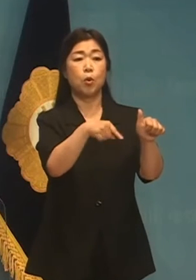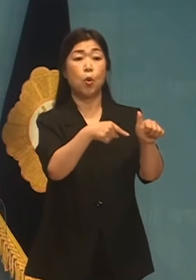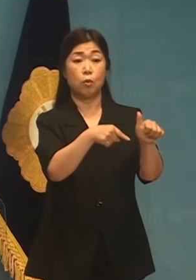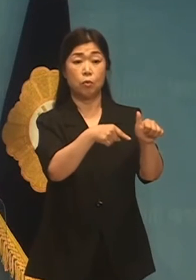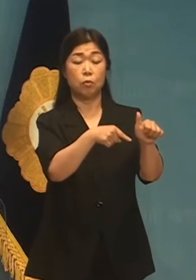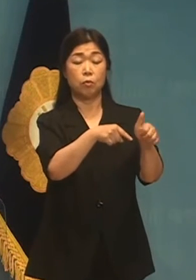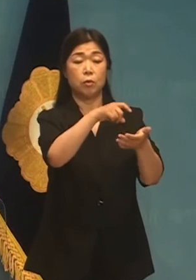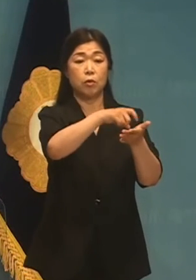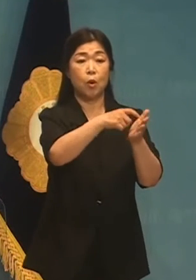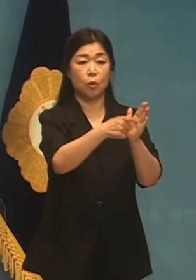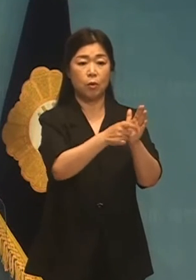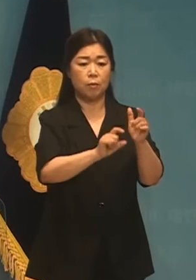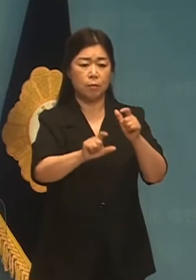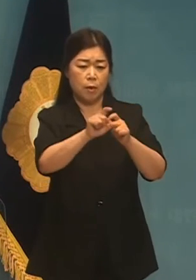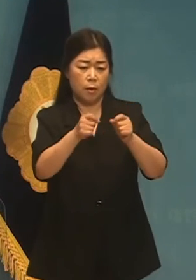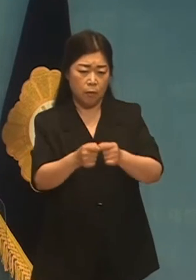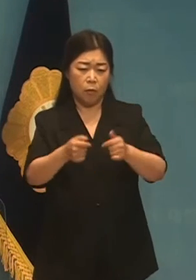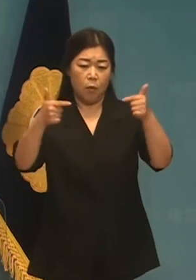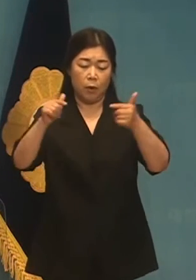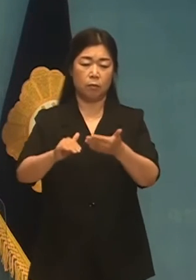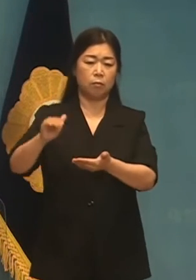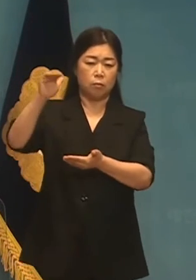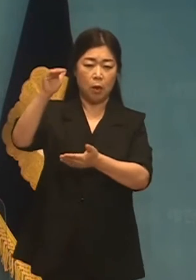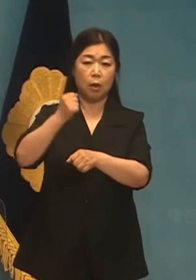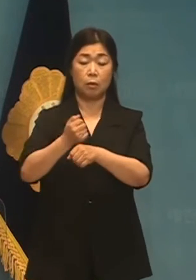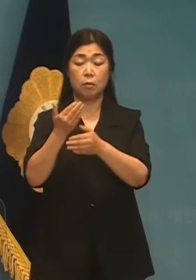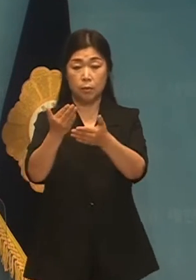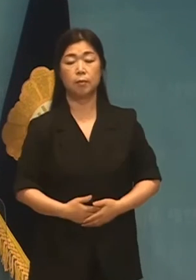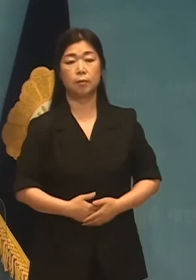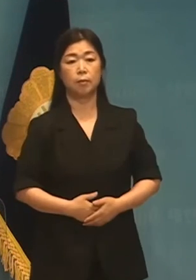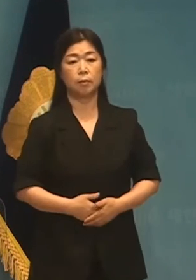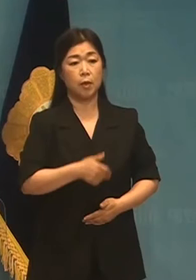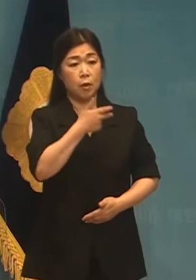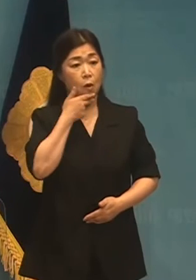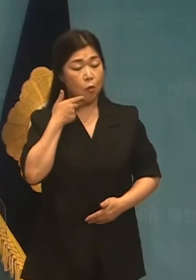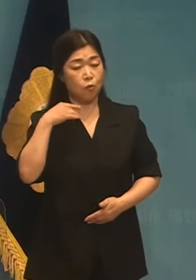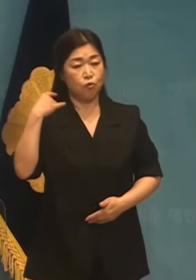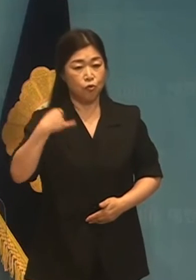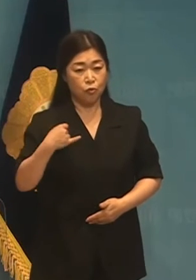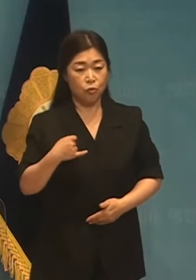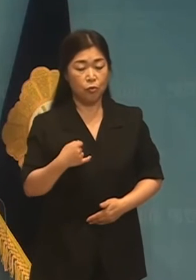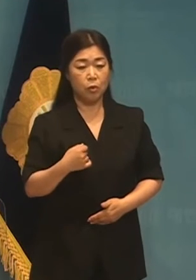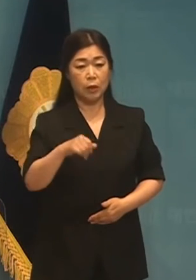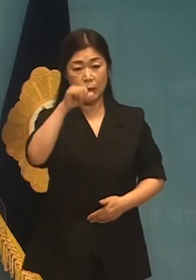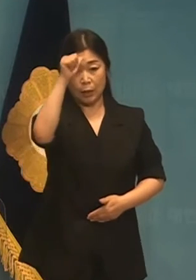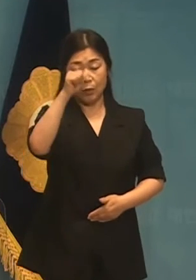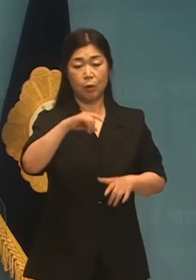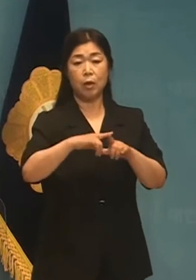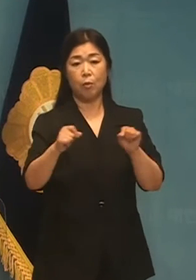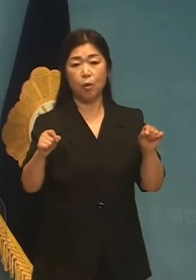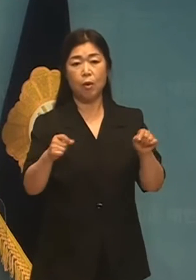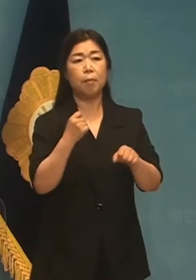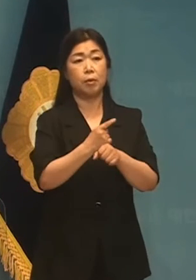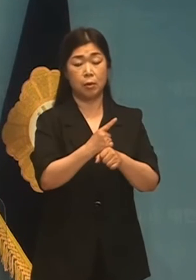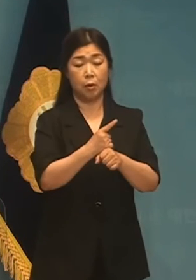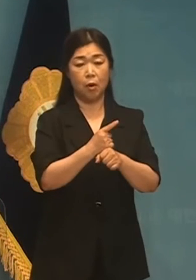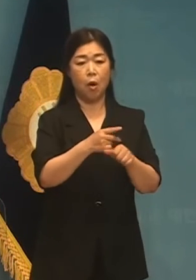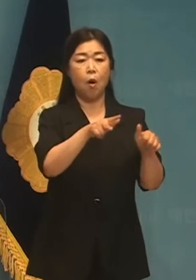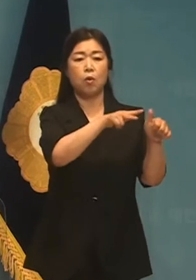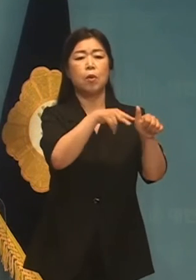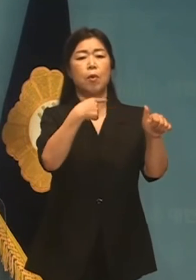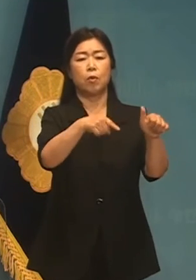비중을 획기적으로 늘려가겠습니다. 이미 영국, 중국, 인도, 일본은